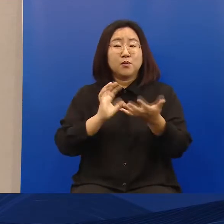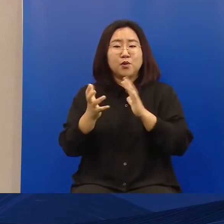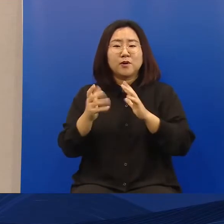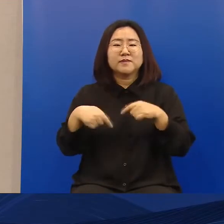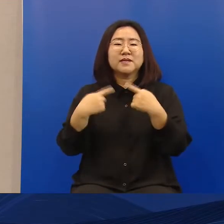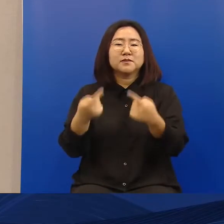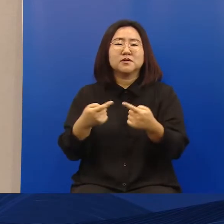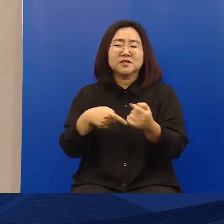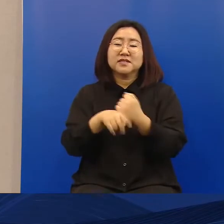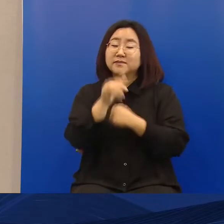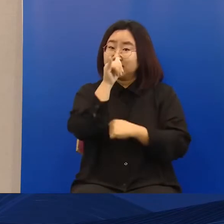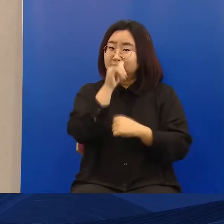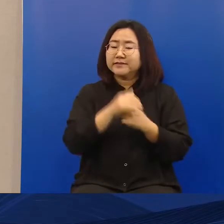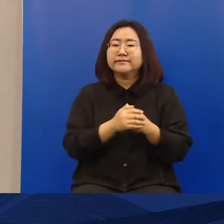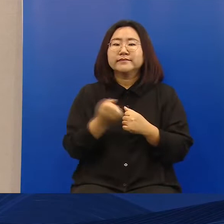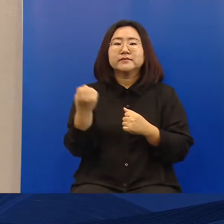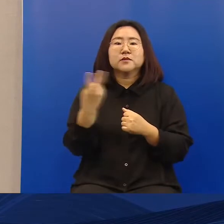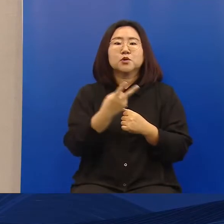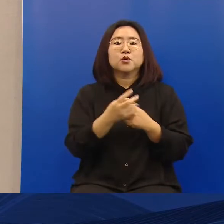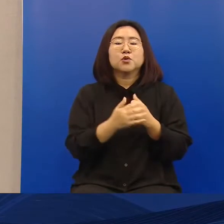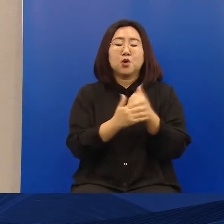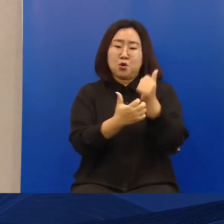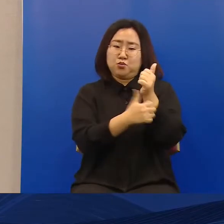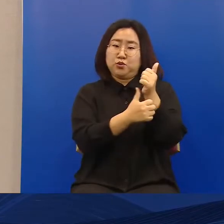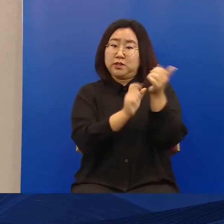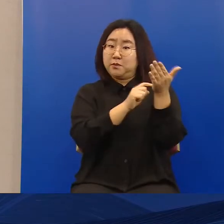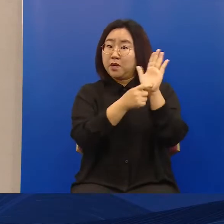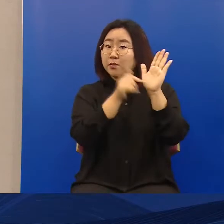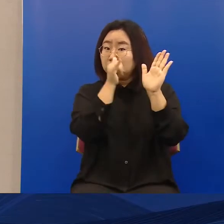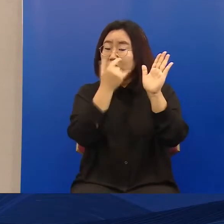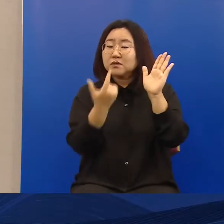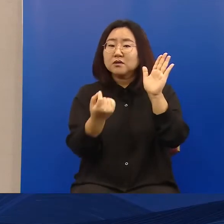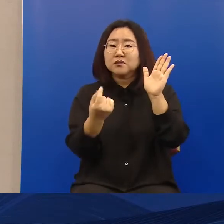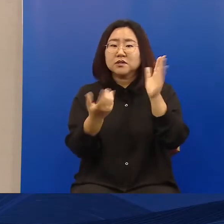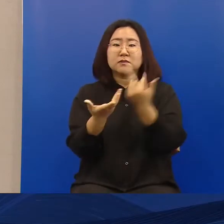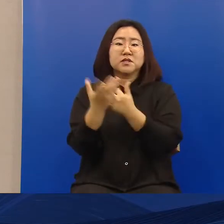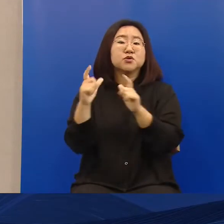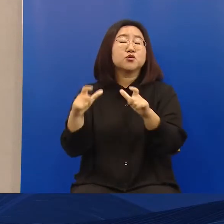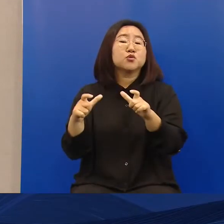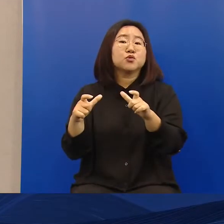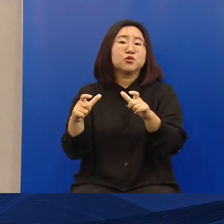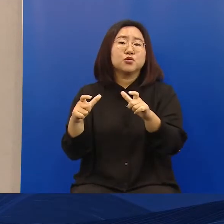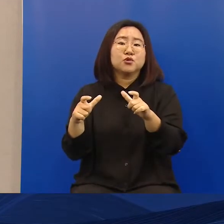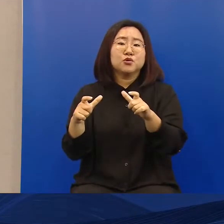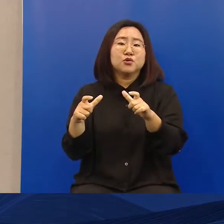특히 우리 아까 부지사님도 발제를 해주셨듯이 제주도가